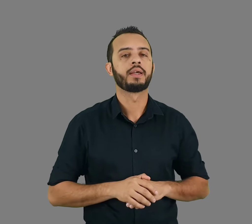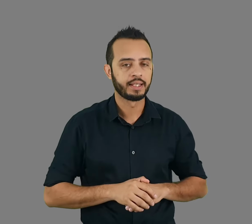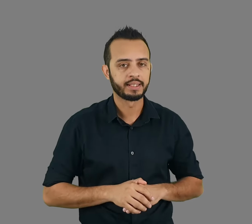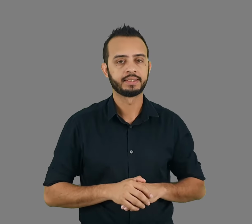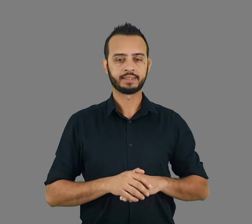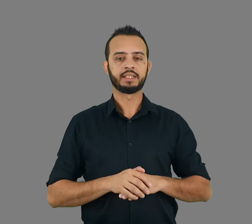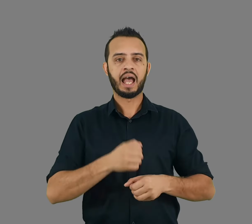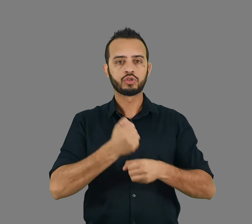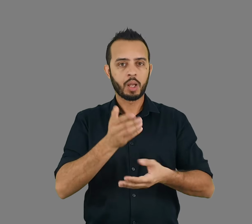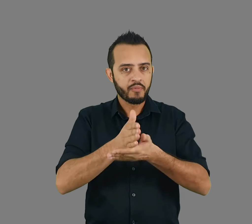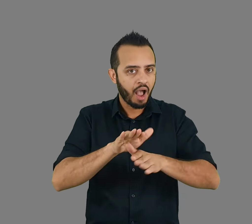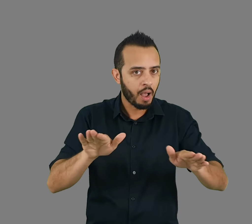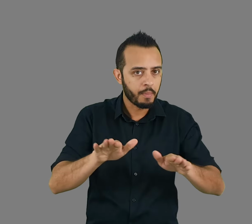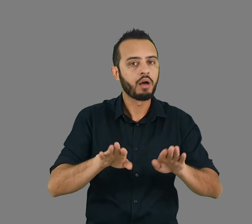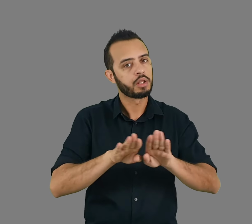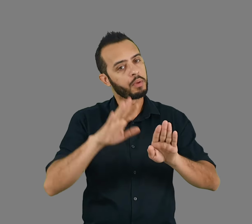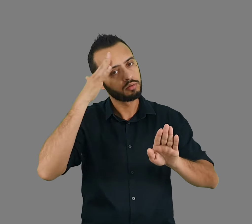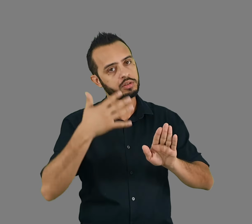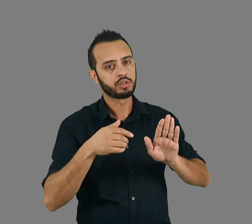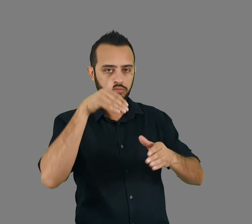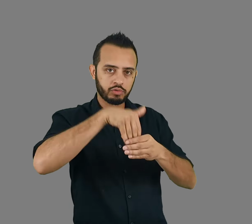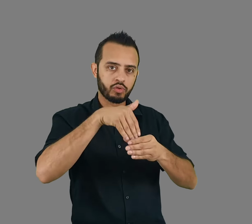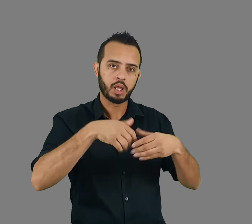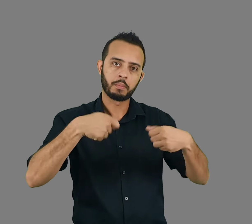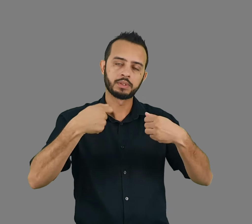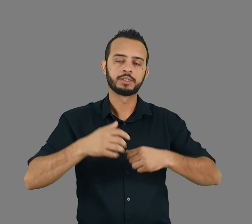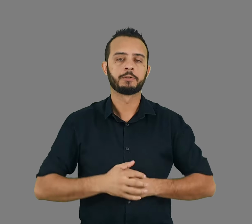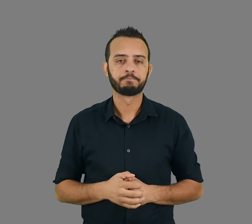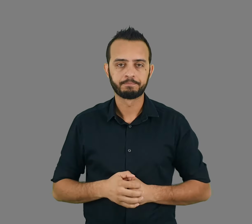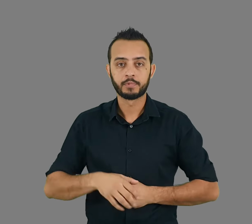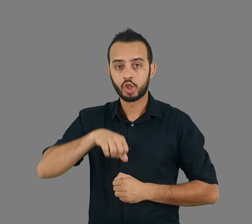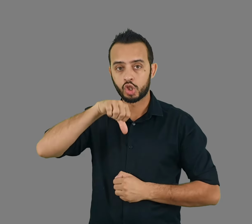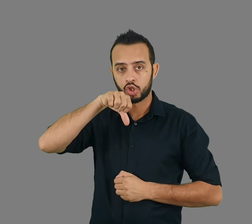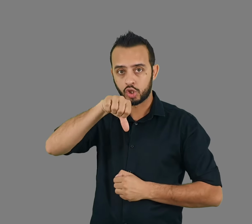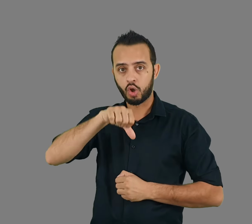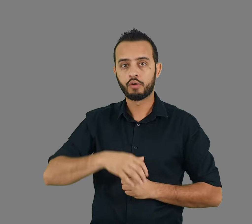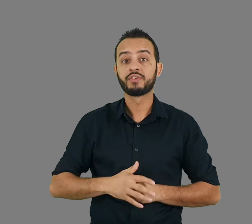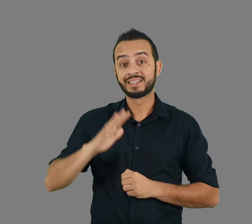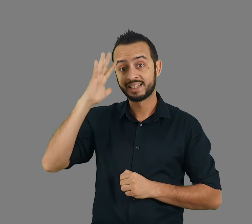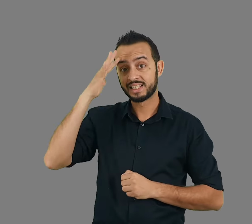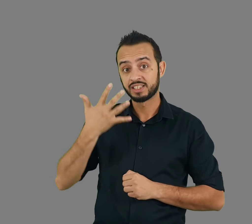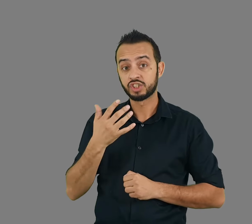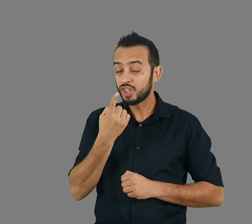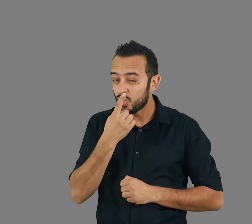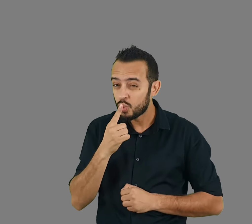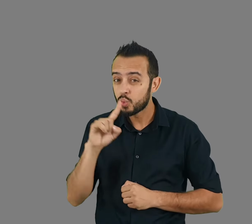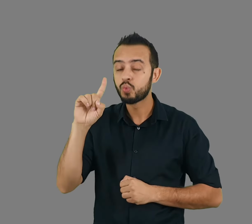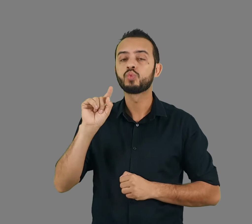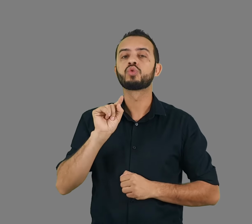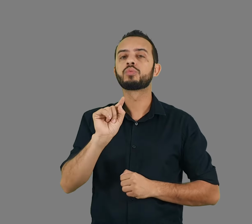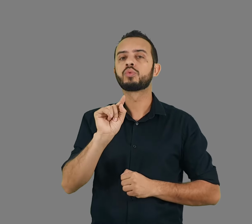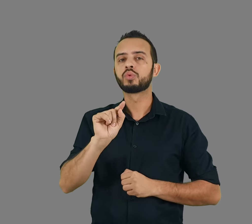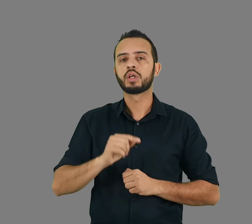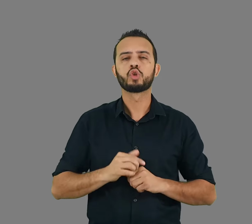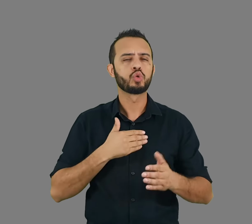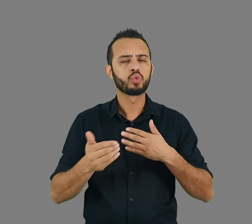Asucamp. 9. Decidir, em última instância, sobre todo e qualquer assunto de